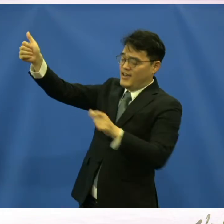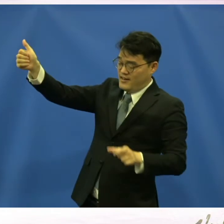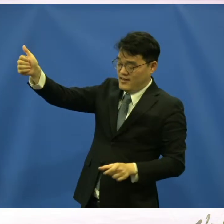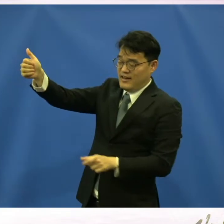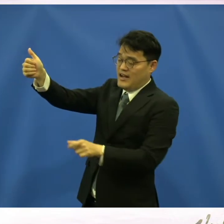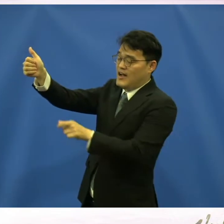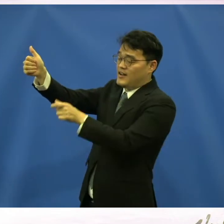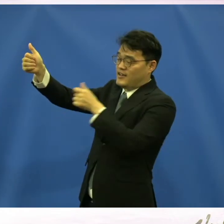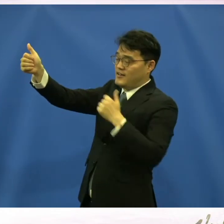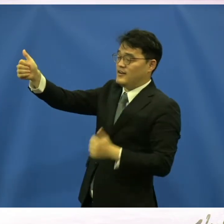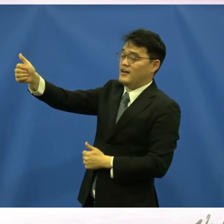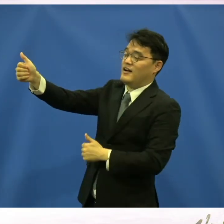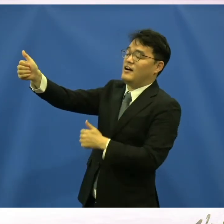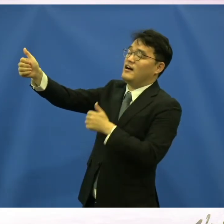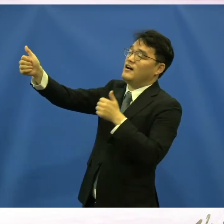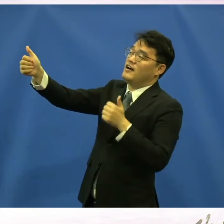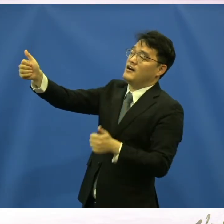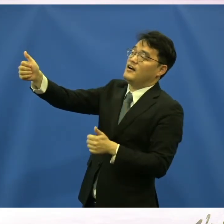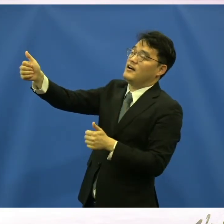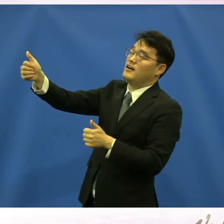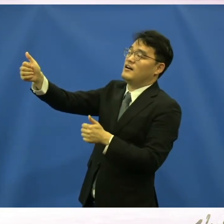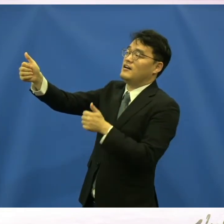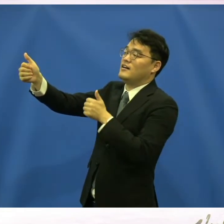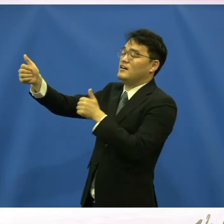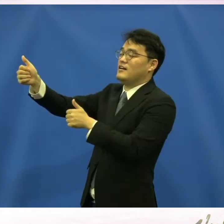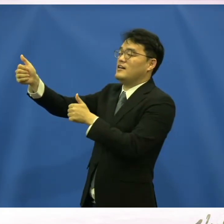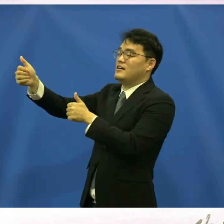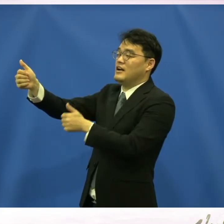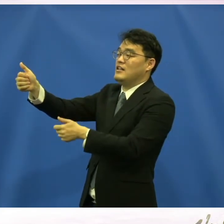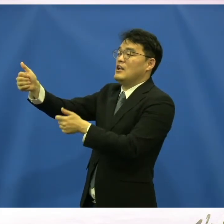주의 길을 가리라